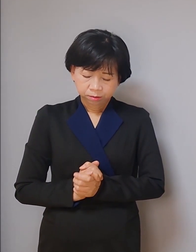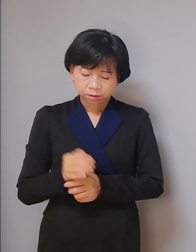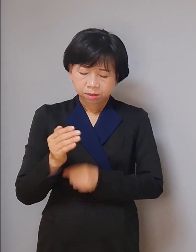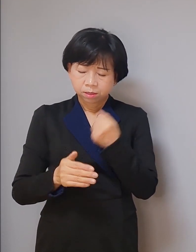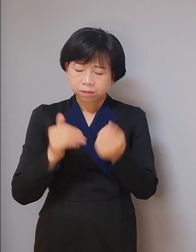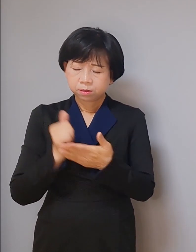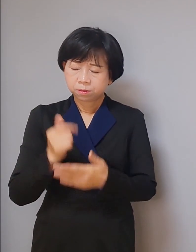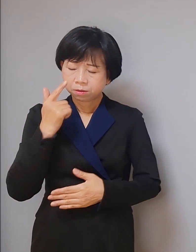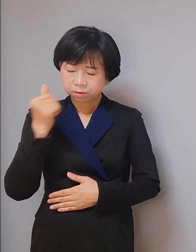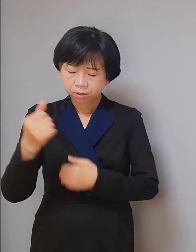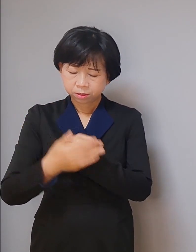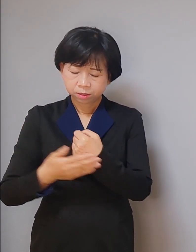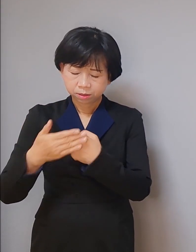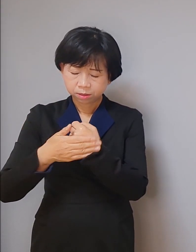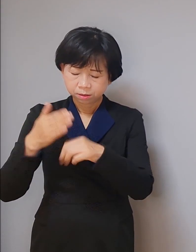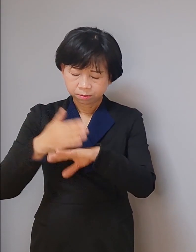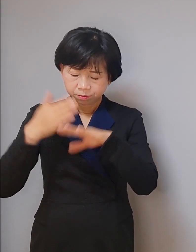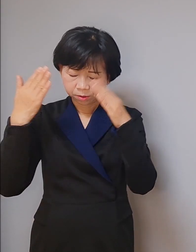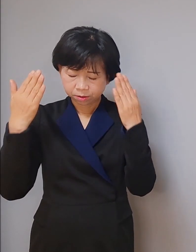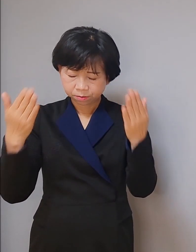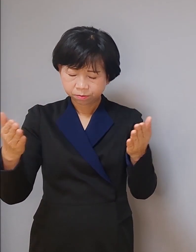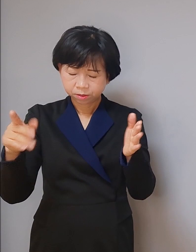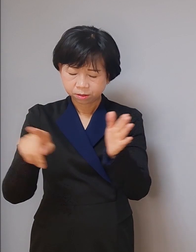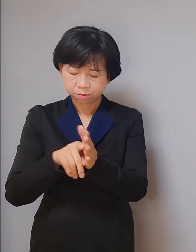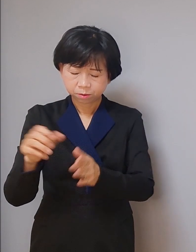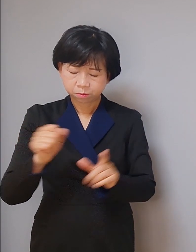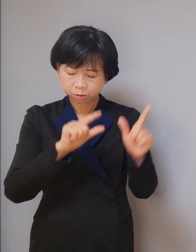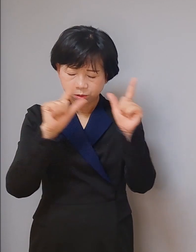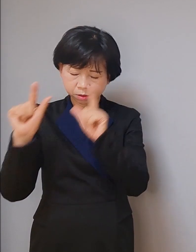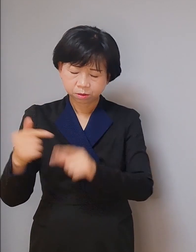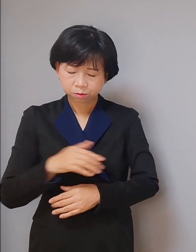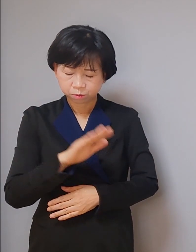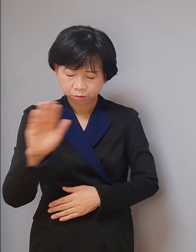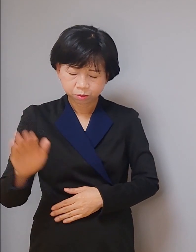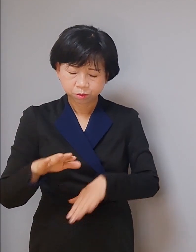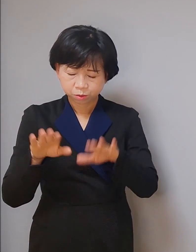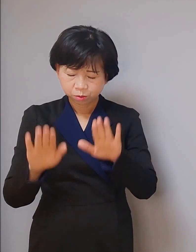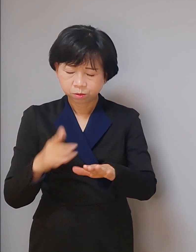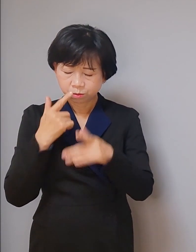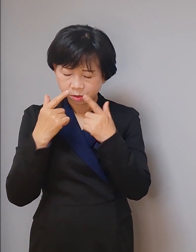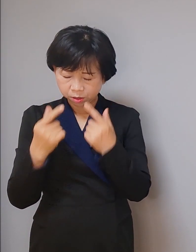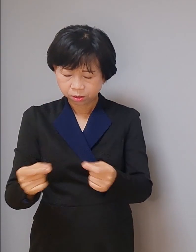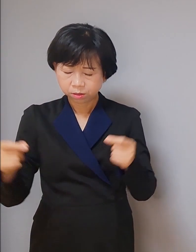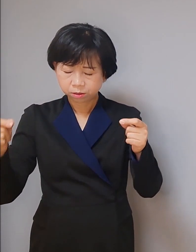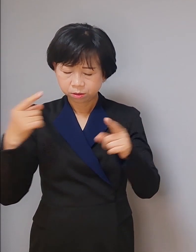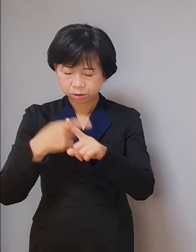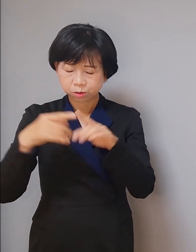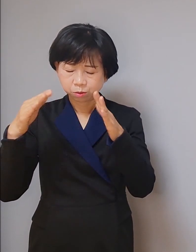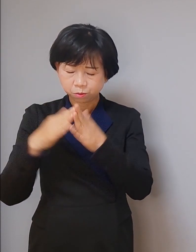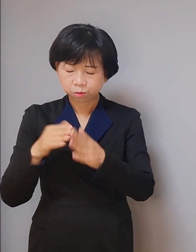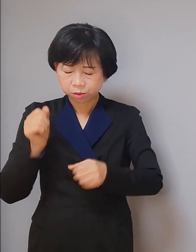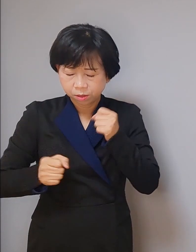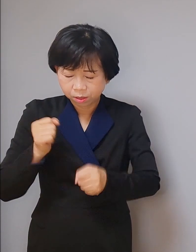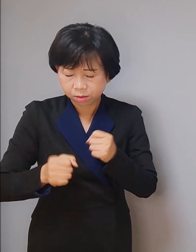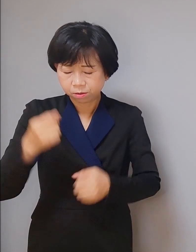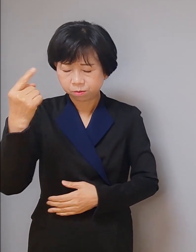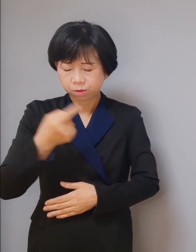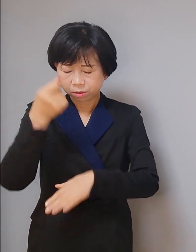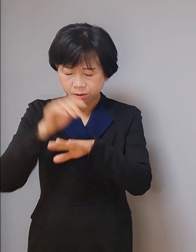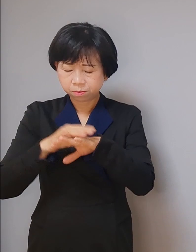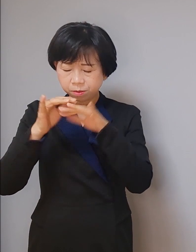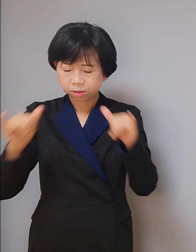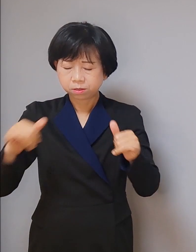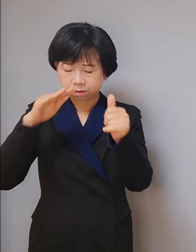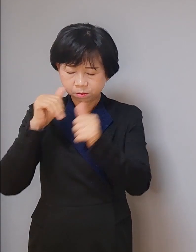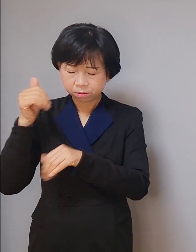하나님 아버지, 은혜를 감사합니다. 믿음으로 살아가는 우리들, 오늘 이렇게 교회에 달려나와서 예배자로 서게